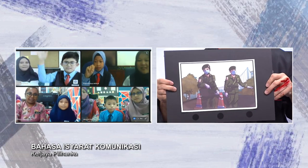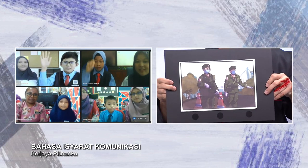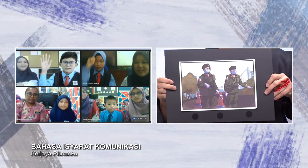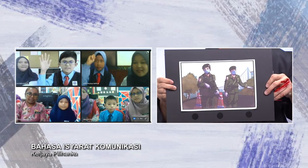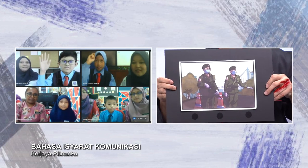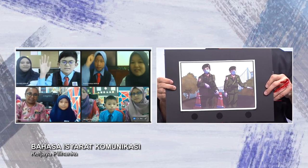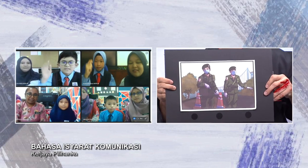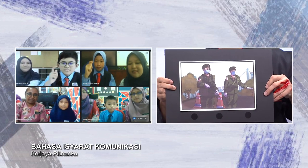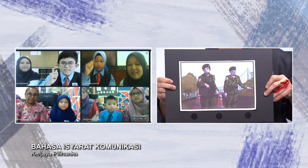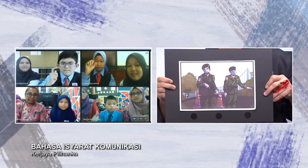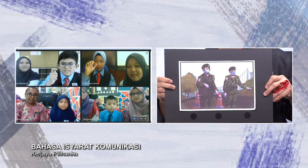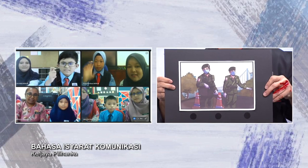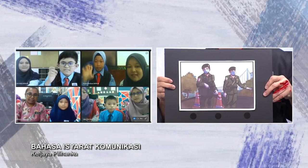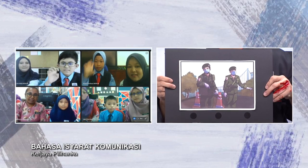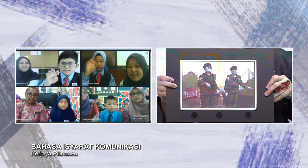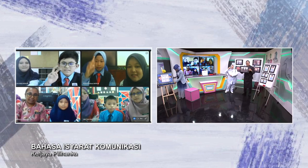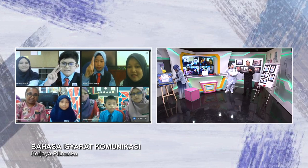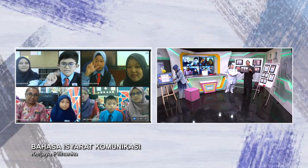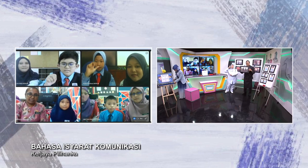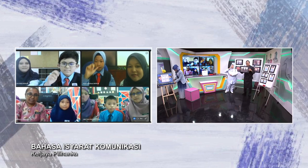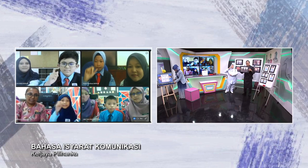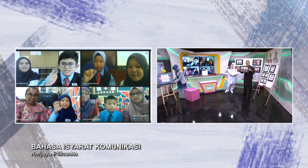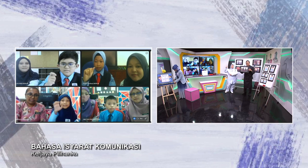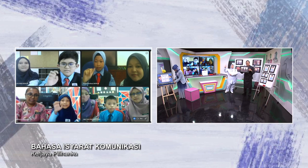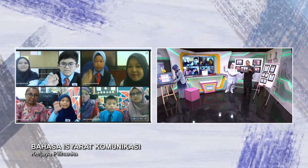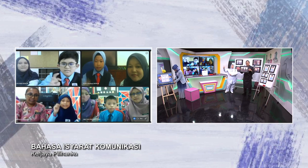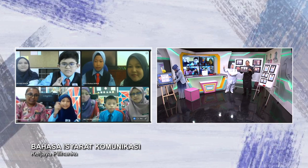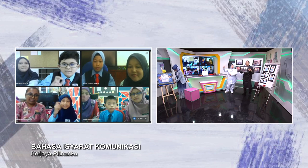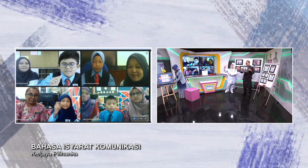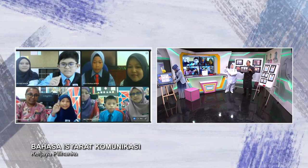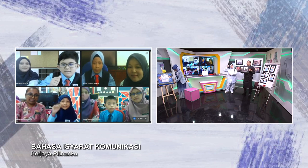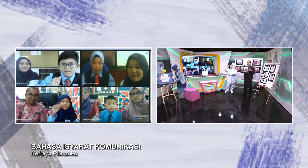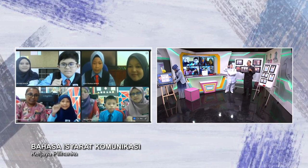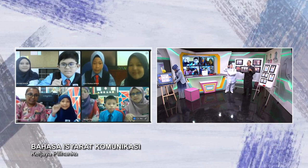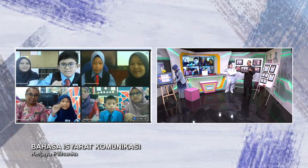pada Halisha? Boleh, cikgu. Okey. Betul.